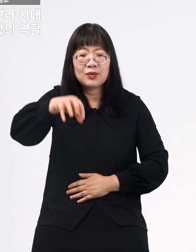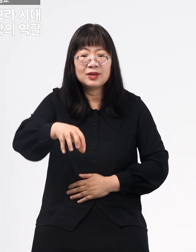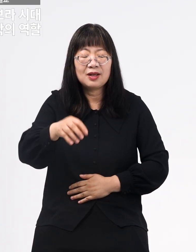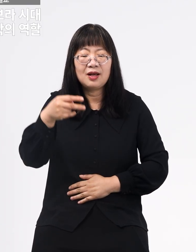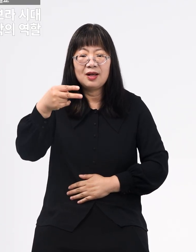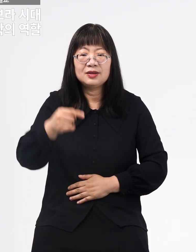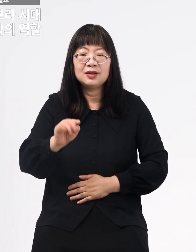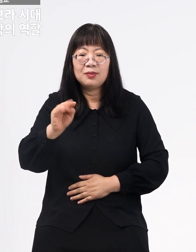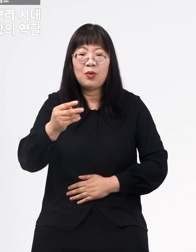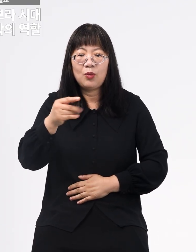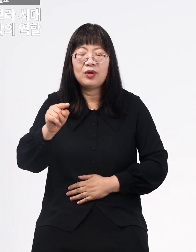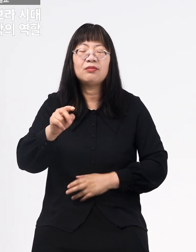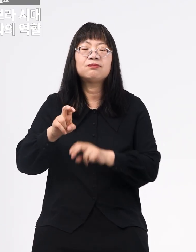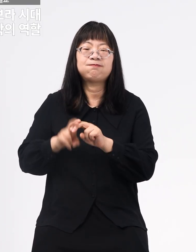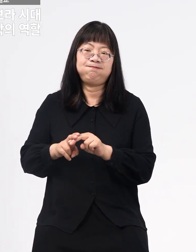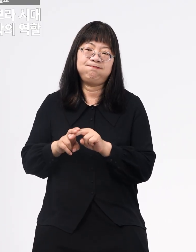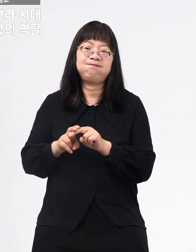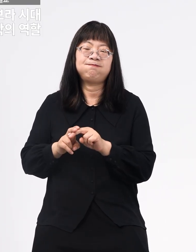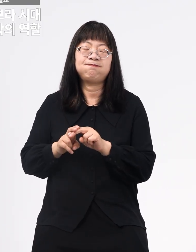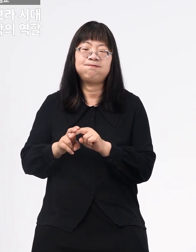거기에서 드보라가 앉아가지고